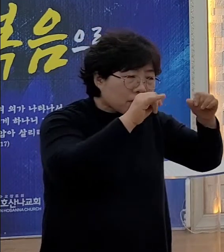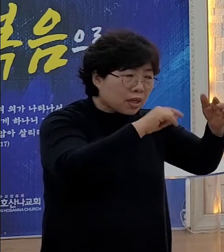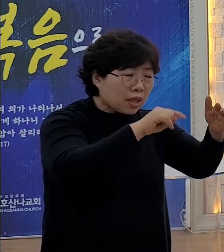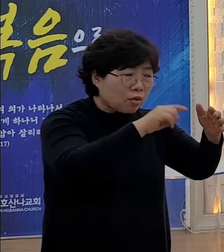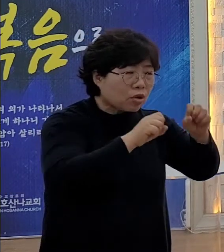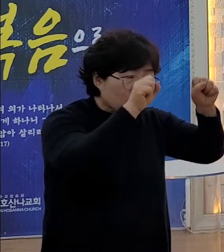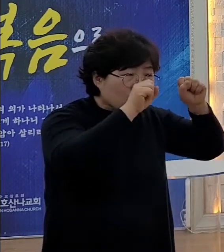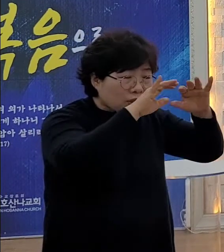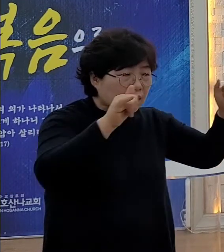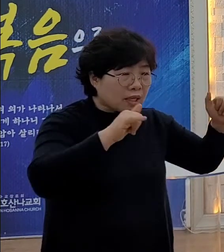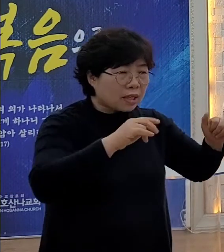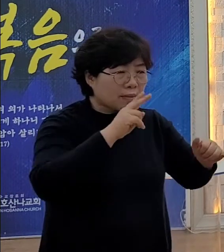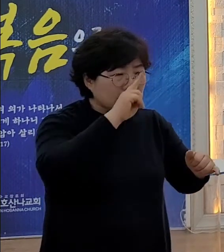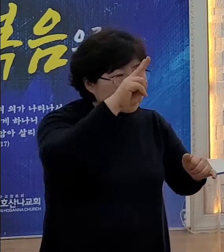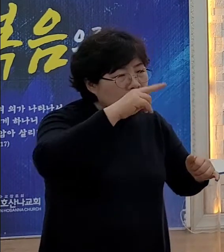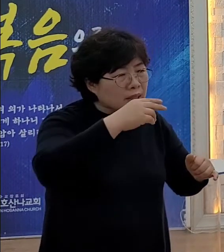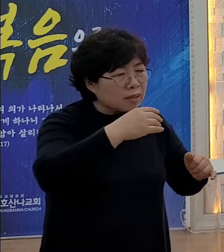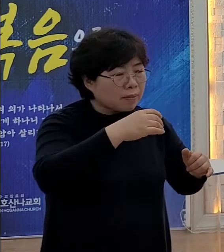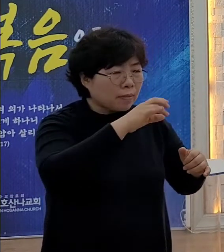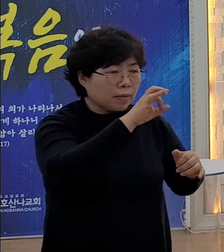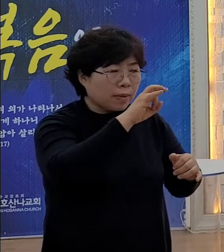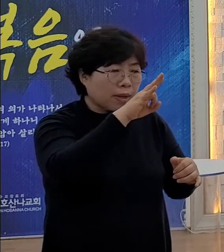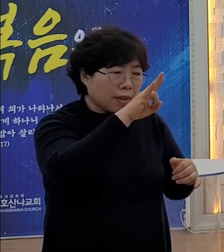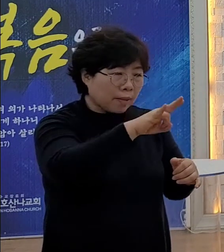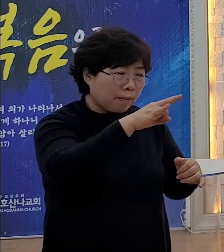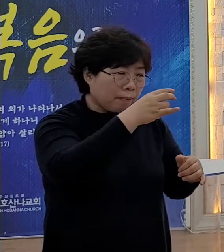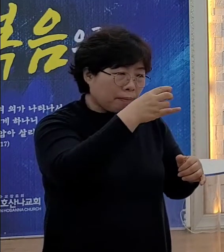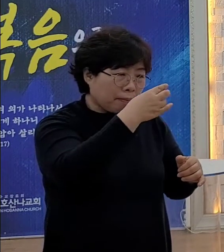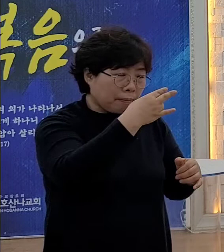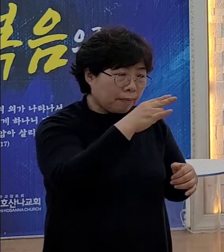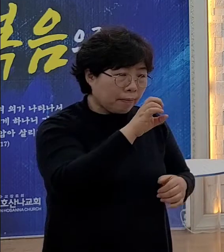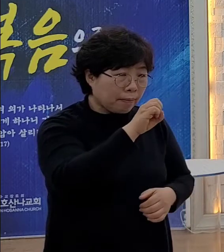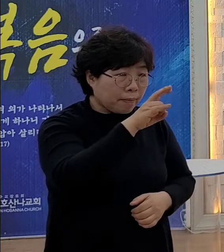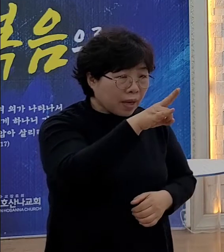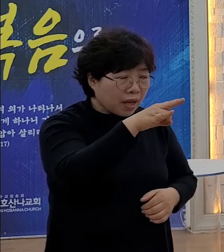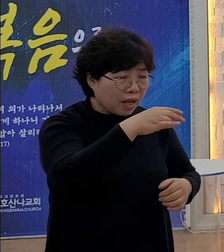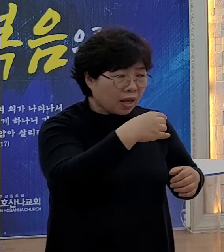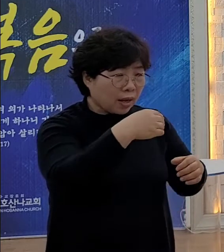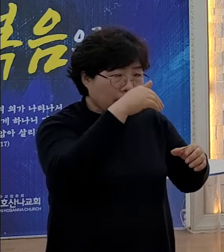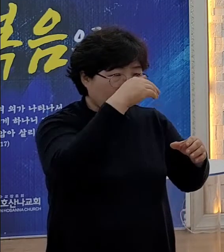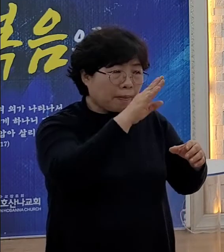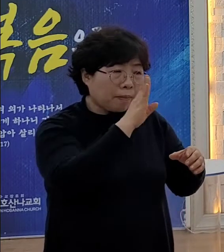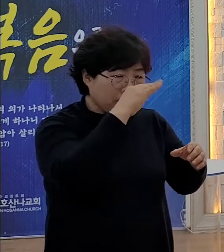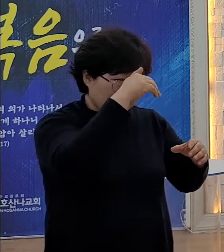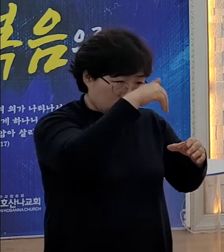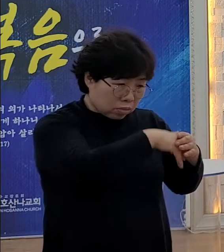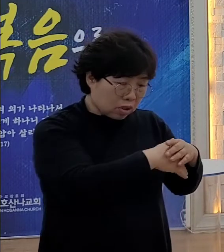심장의 폐에 심각한 영향이 미치는 줄 알았으면 누가 테니스를 치겠습니까? 마찬가지예요.